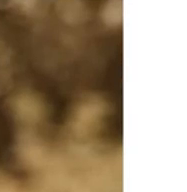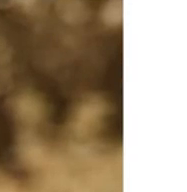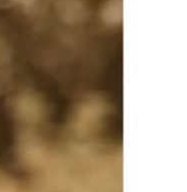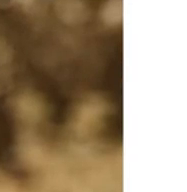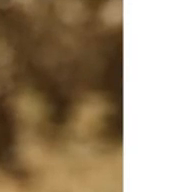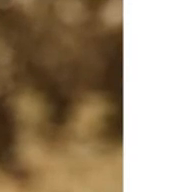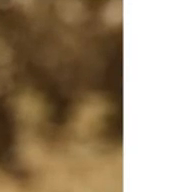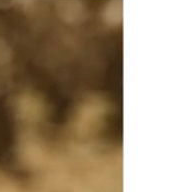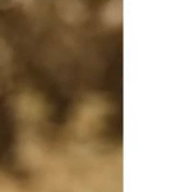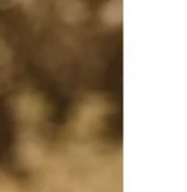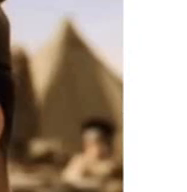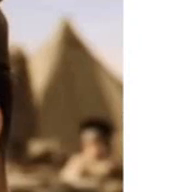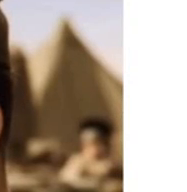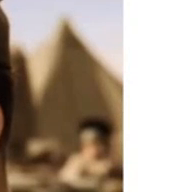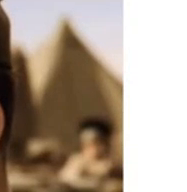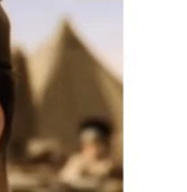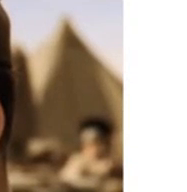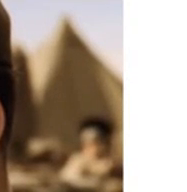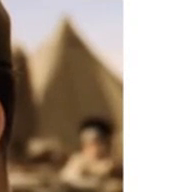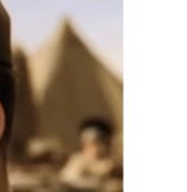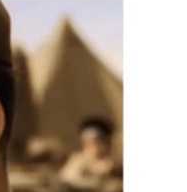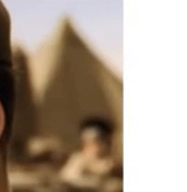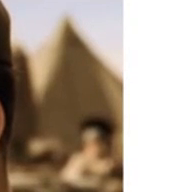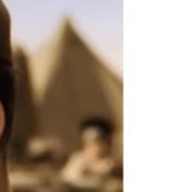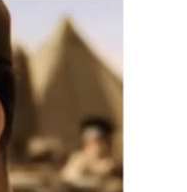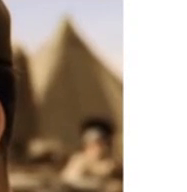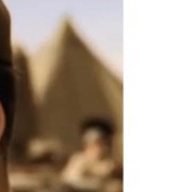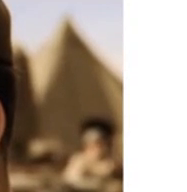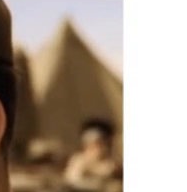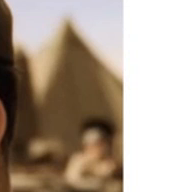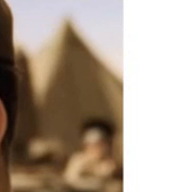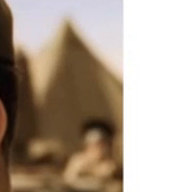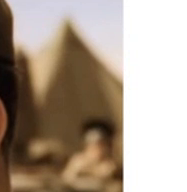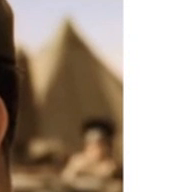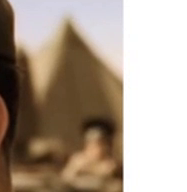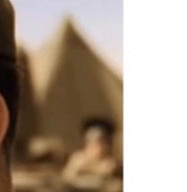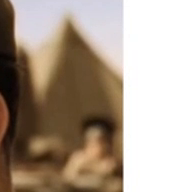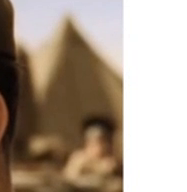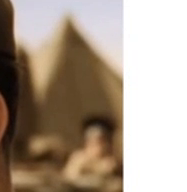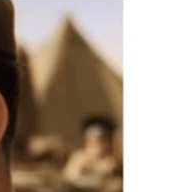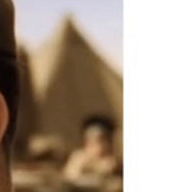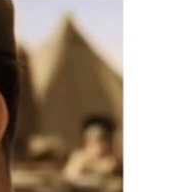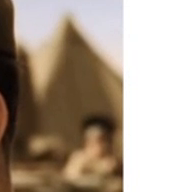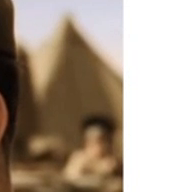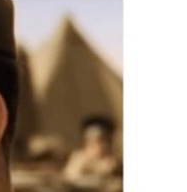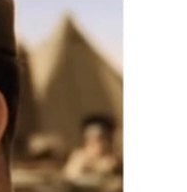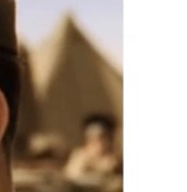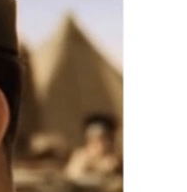Kan kameraden die fuchen geteilt